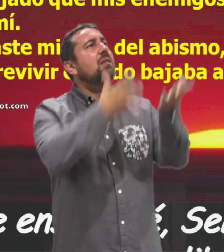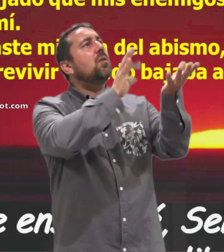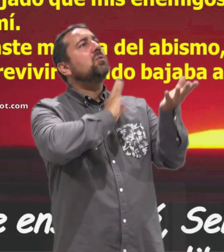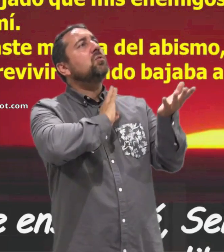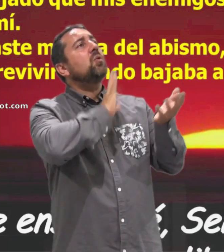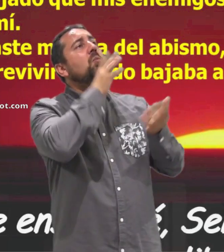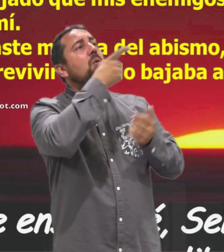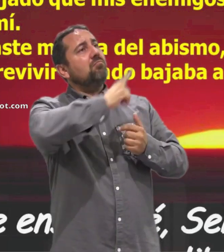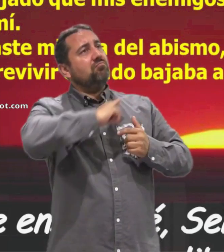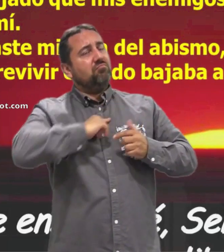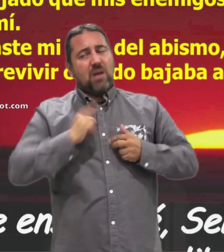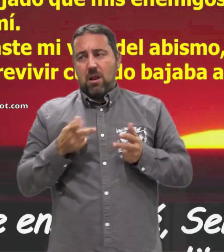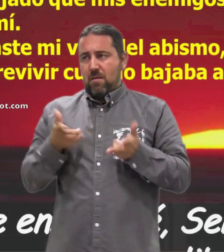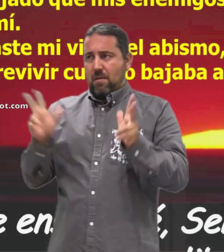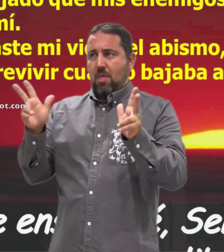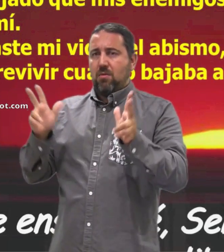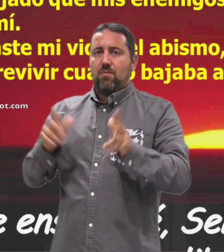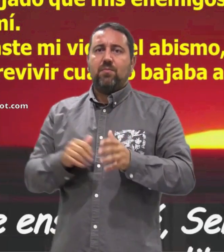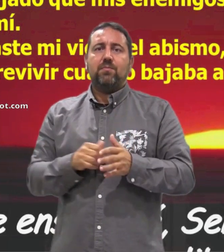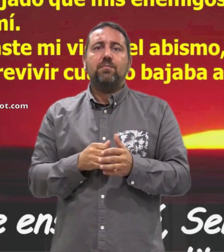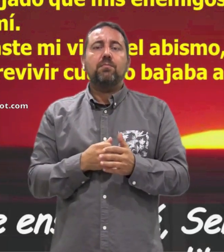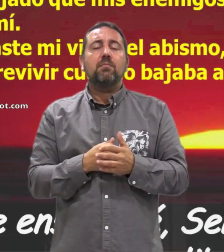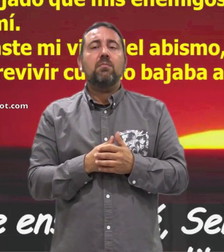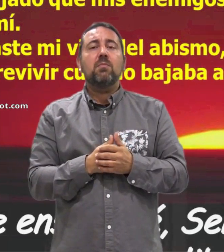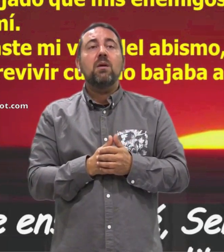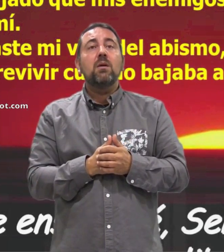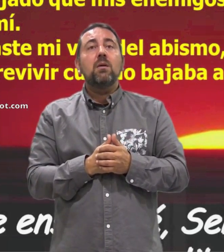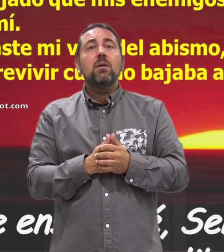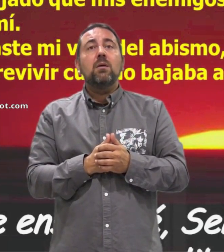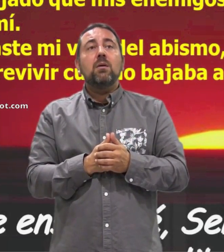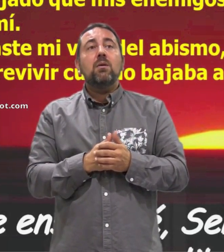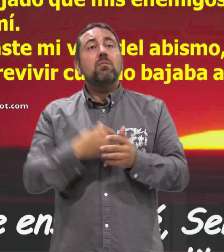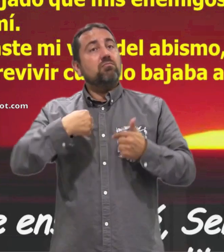Respondemos: Te ensalzaré, Señor, porque me has librado.